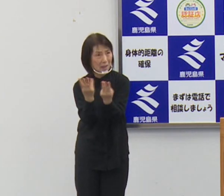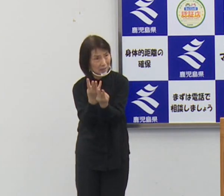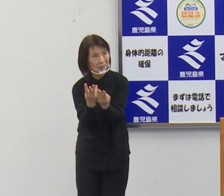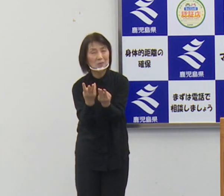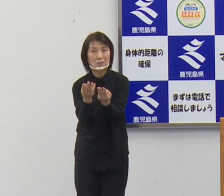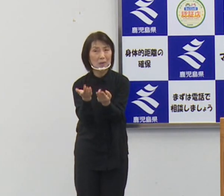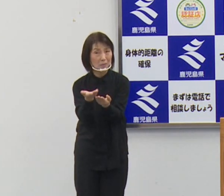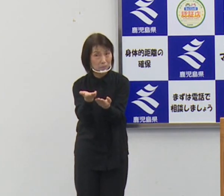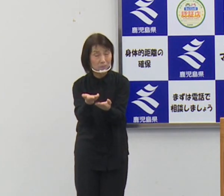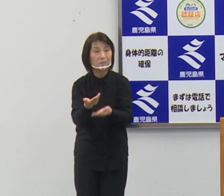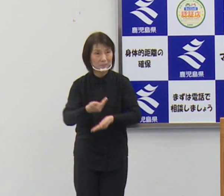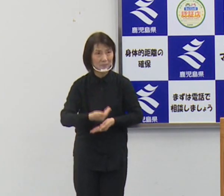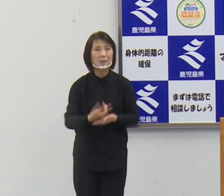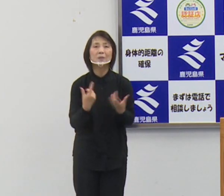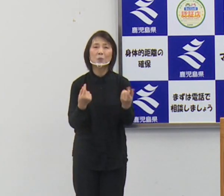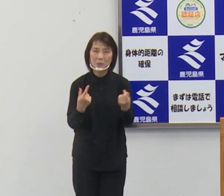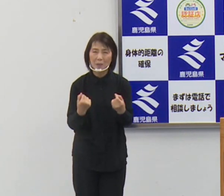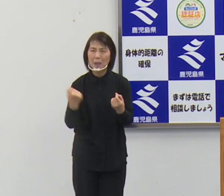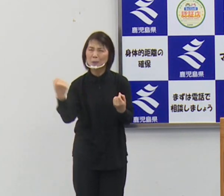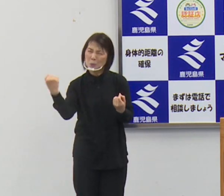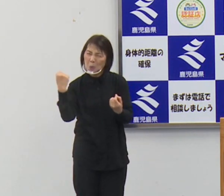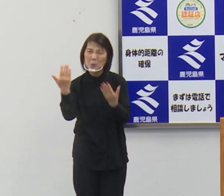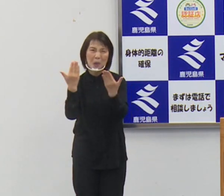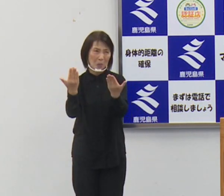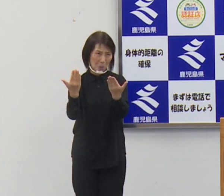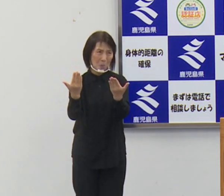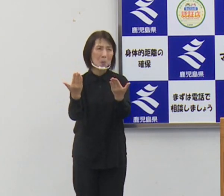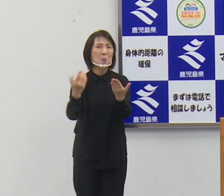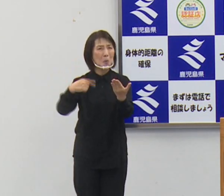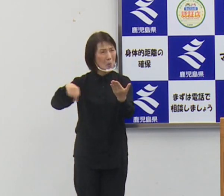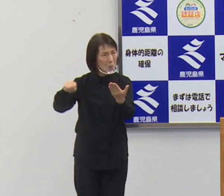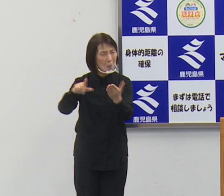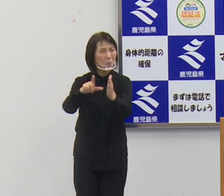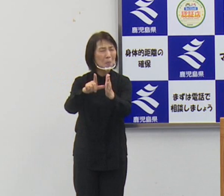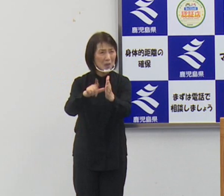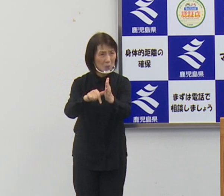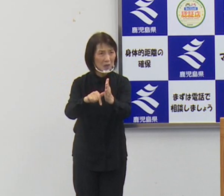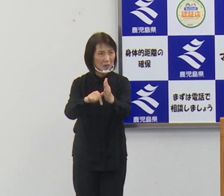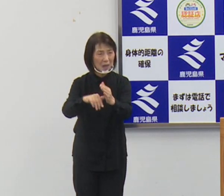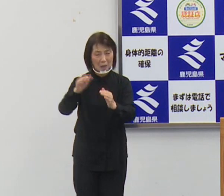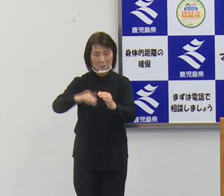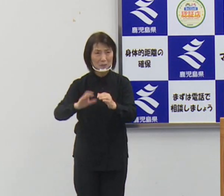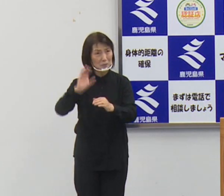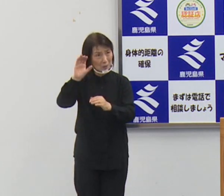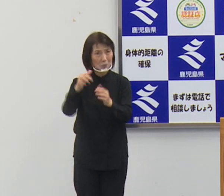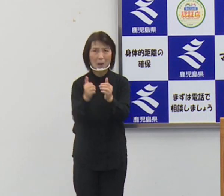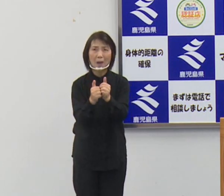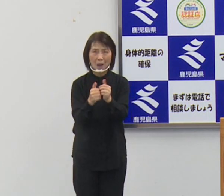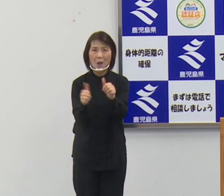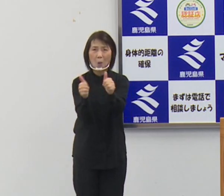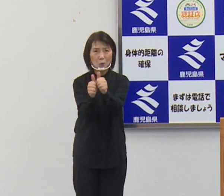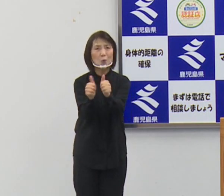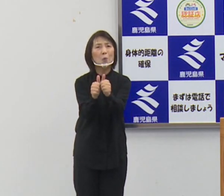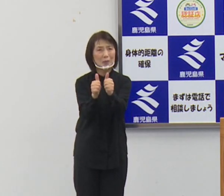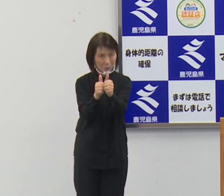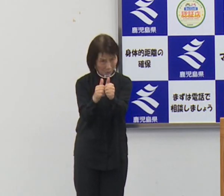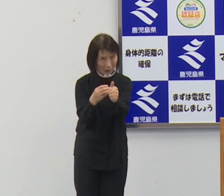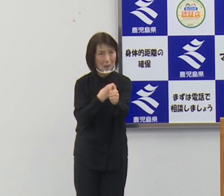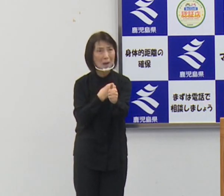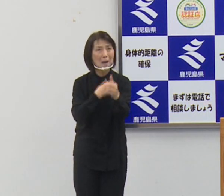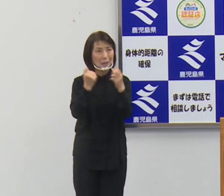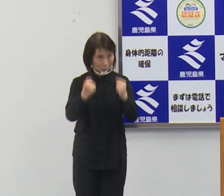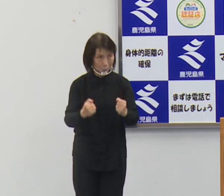ですね、強豪校だと例えばそのバスケ部で50人とかいるけども